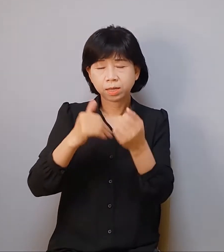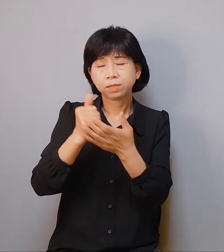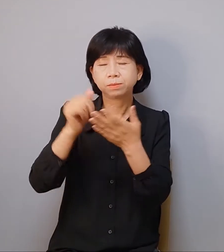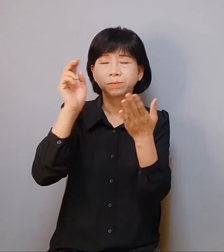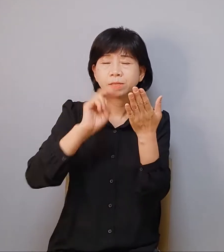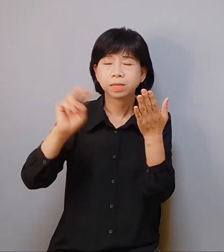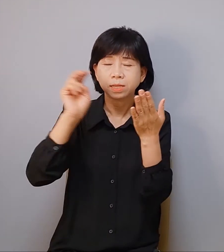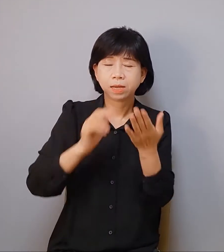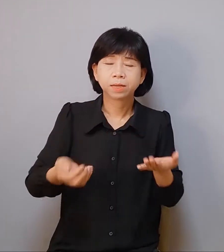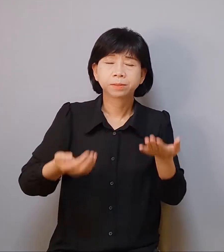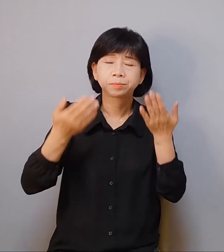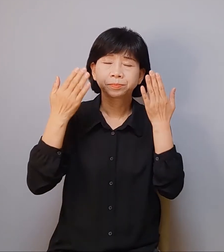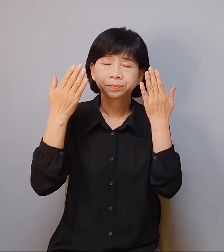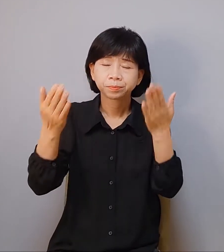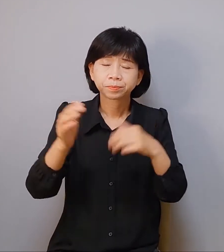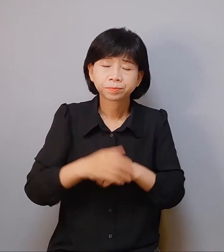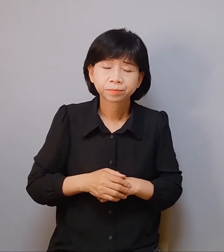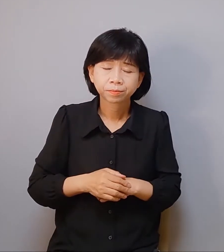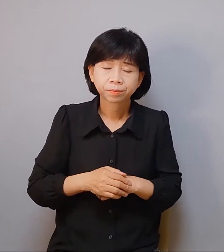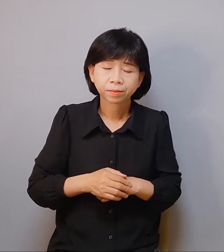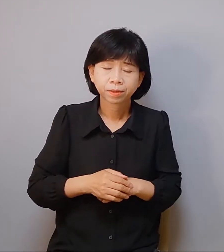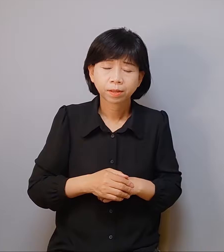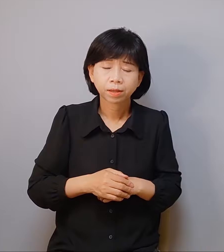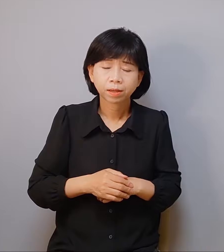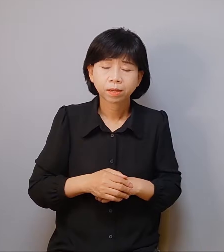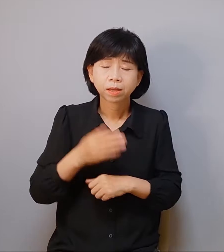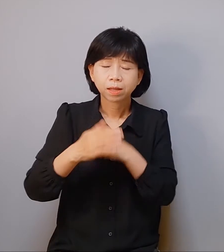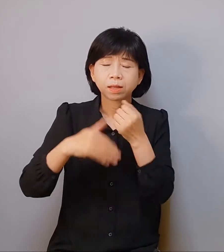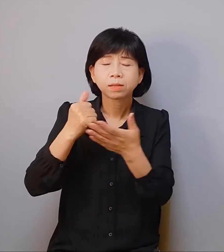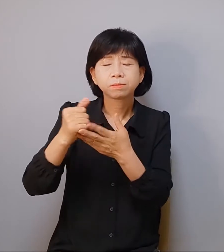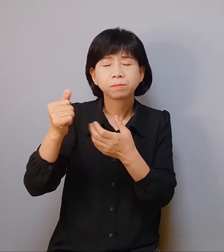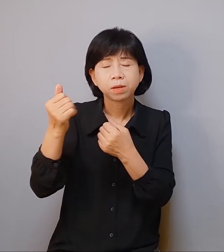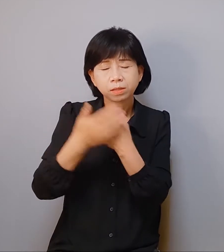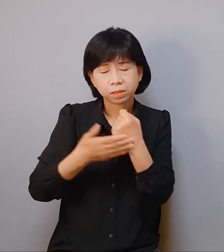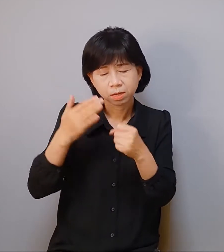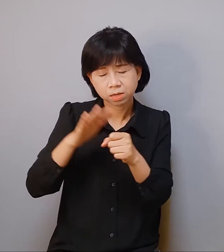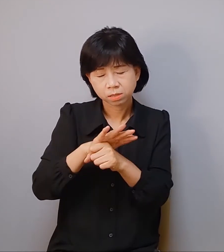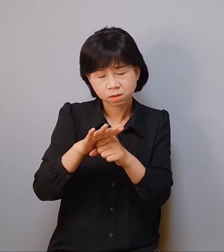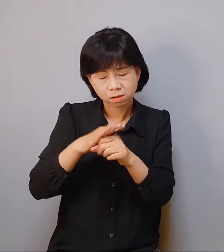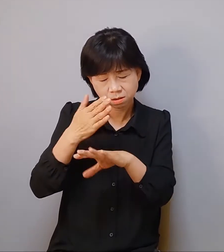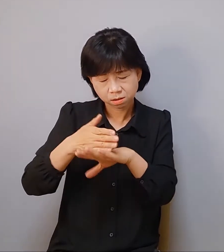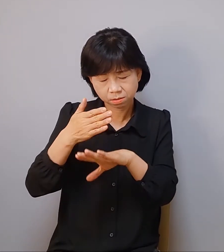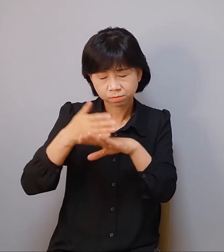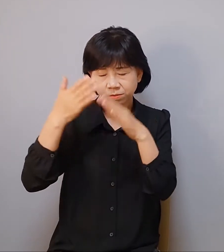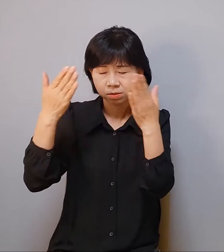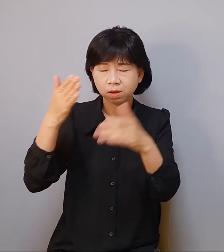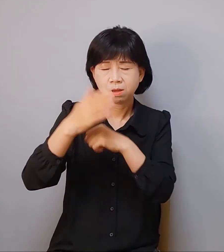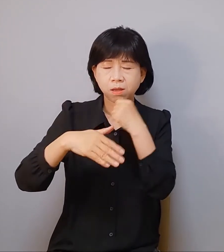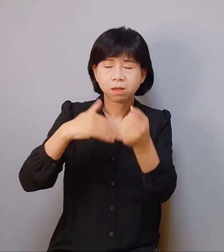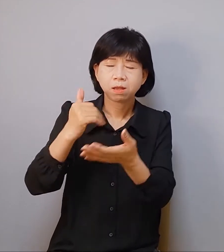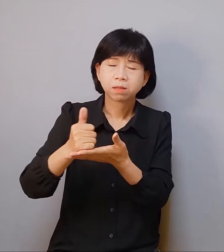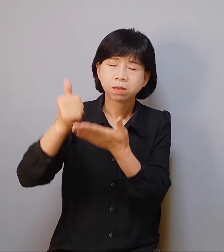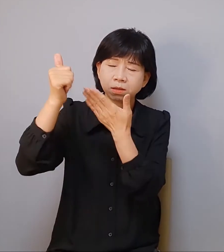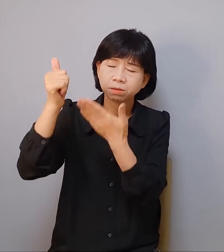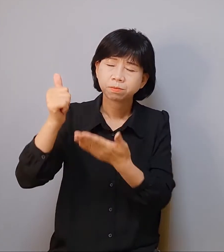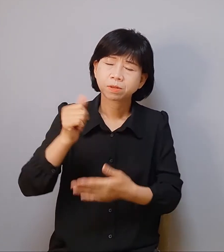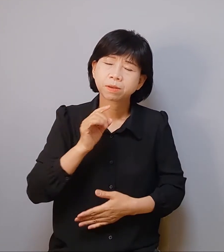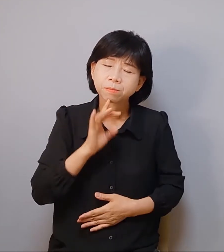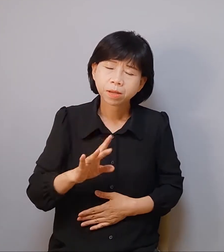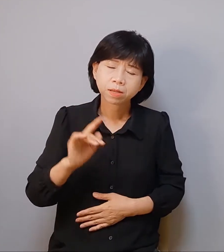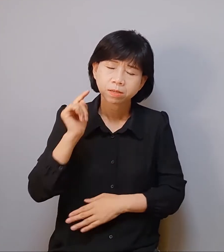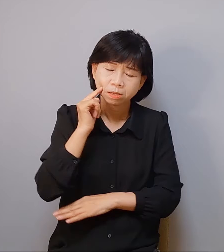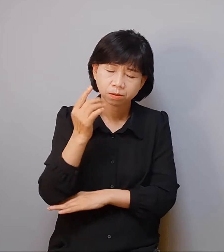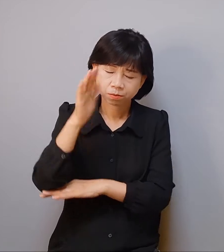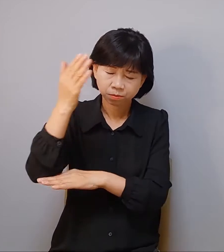찬양합니다. 아멘. 그 은혜와 그 사랑을 감사하며 하나님께만 영광 돌리는 예배로 인도하여